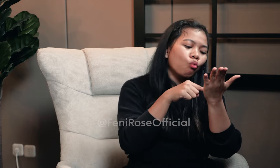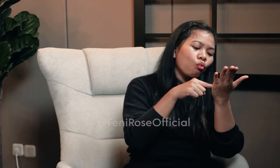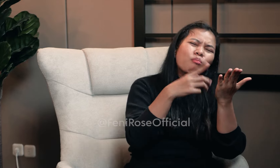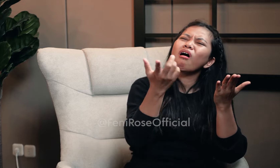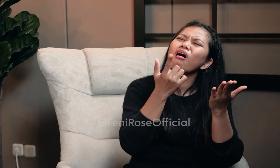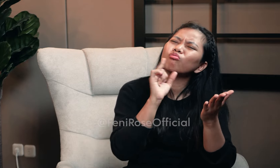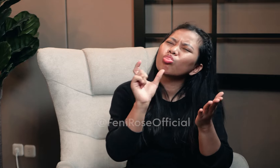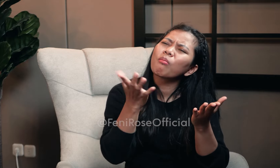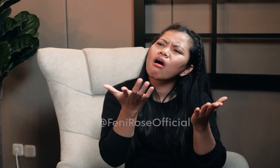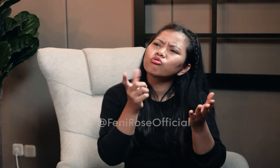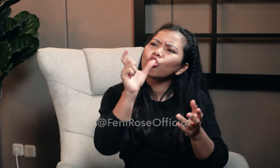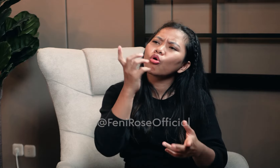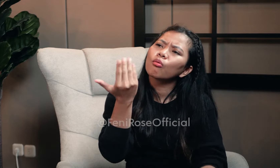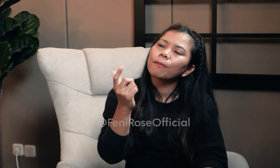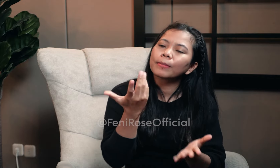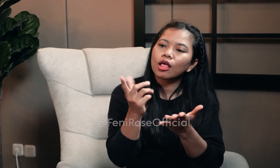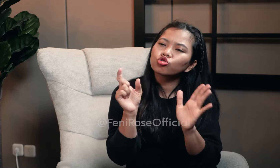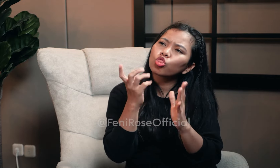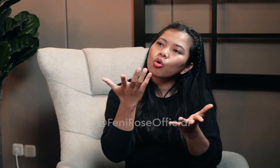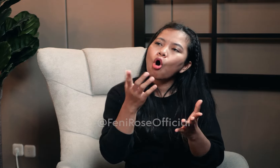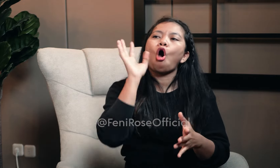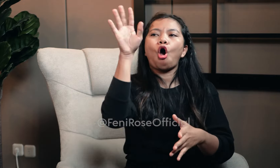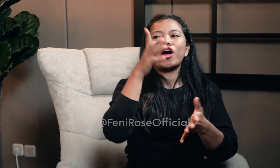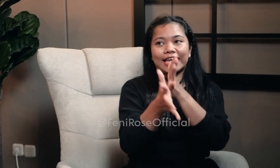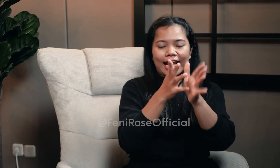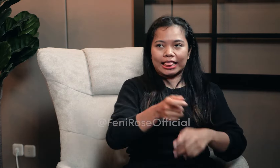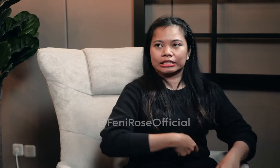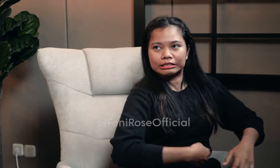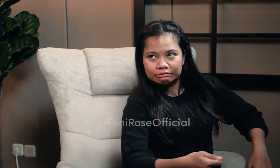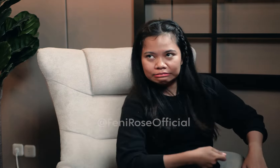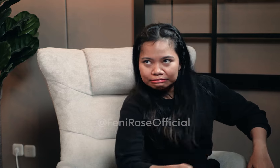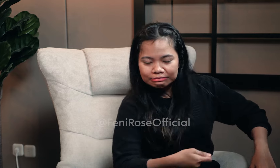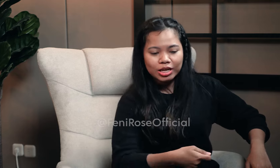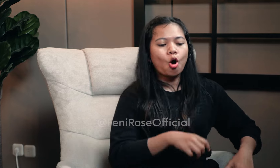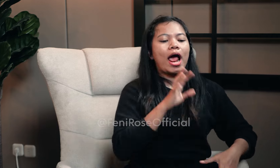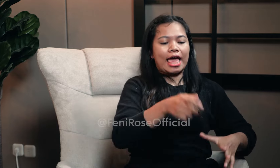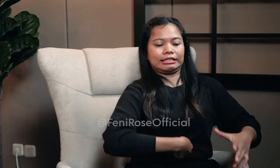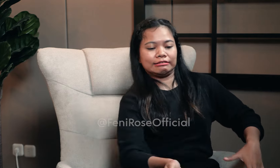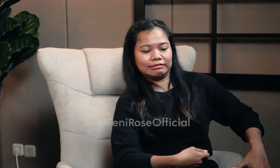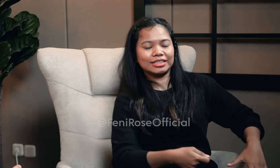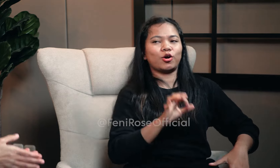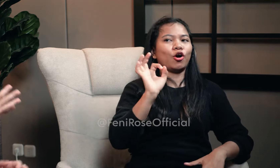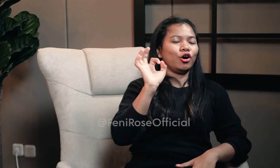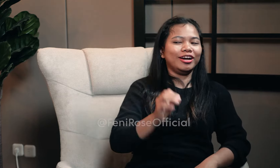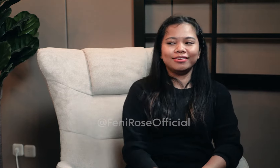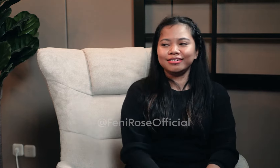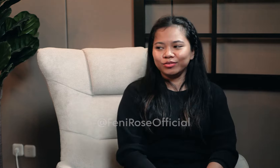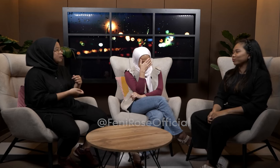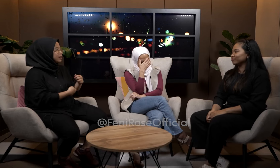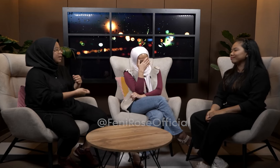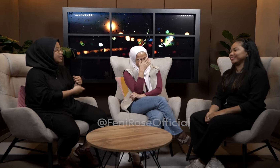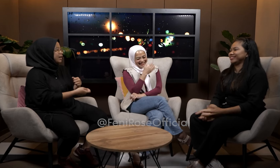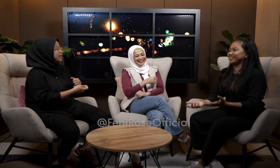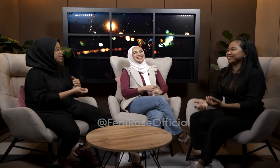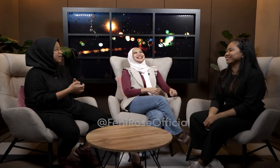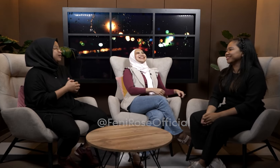Oh seperti ini itu apa sih sebenarnya itu kata apa konsepnya gimana sih sebenarnya E misalkan e kayak gini ya kayak gini kayak